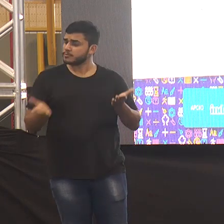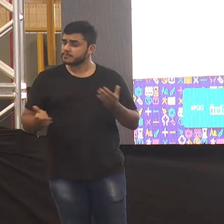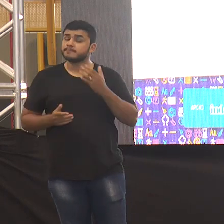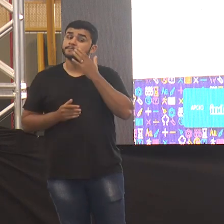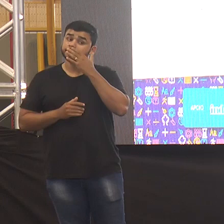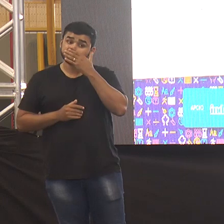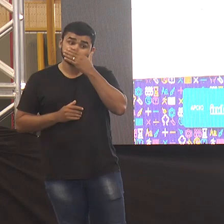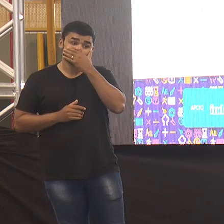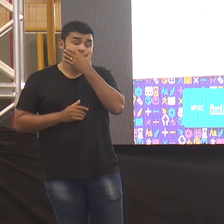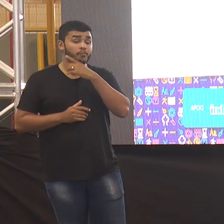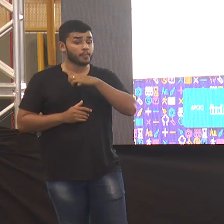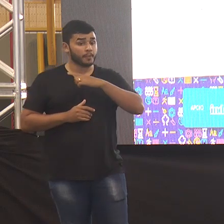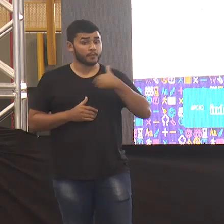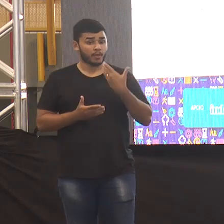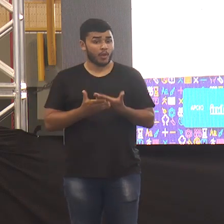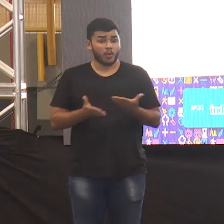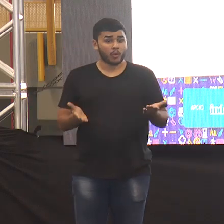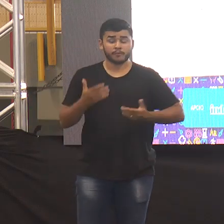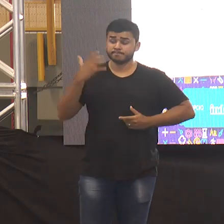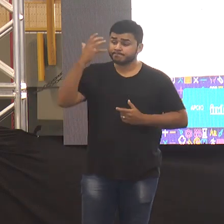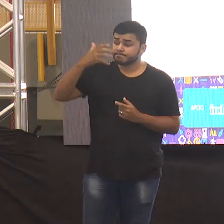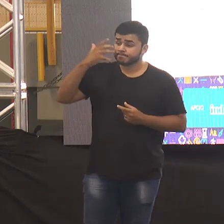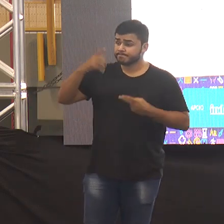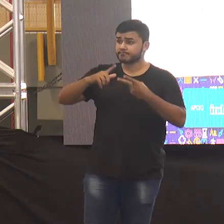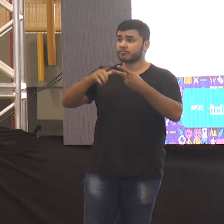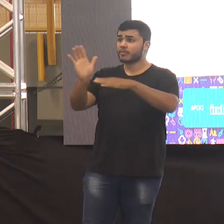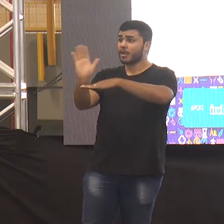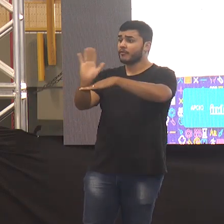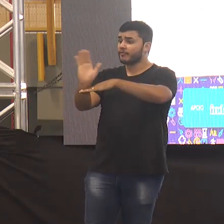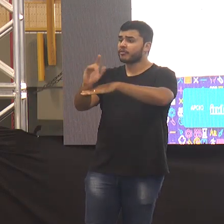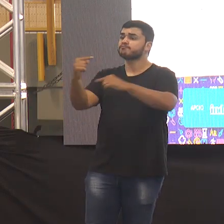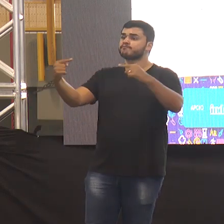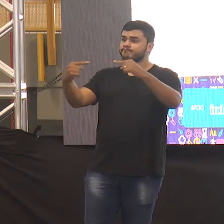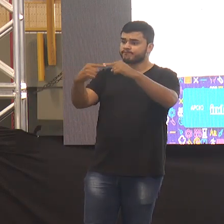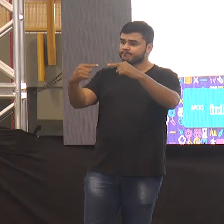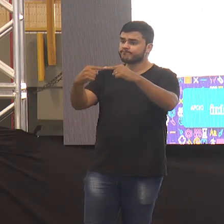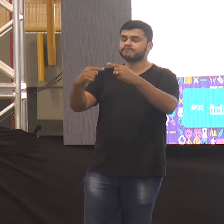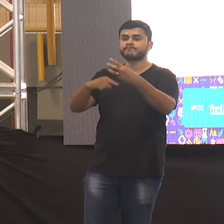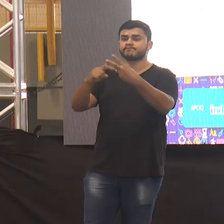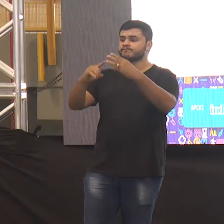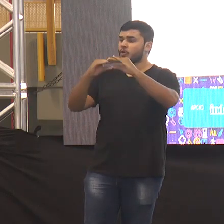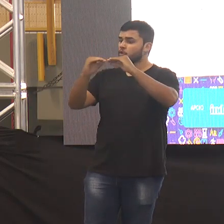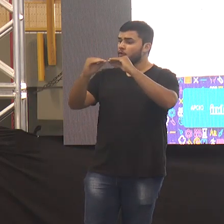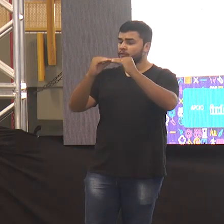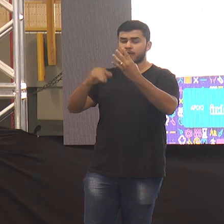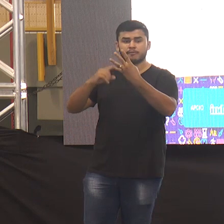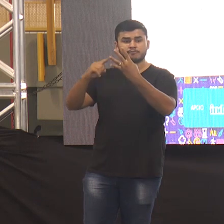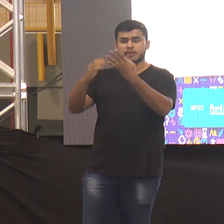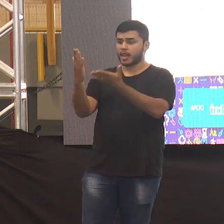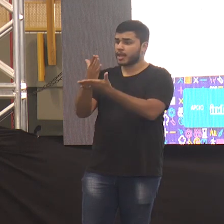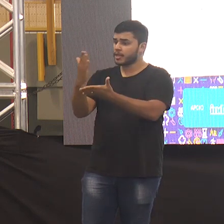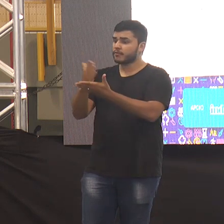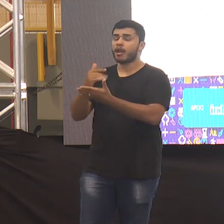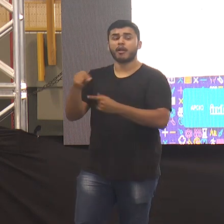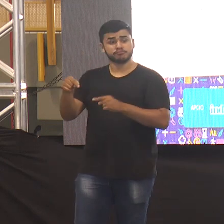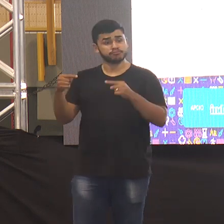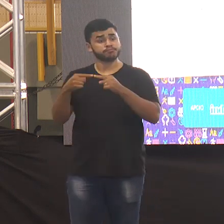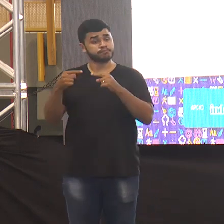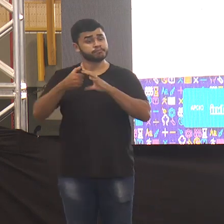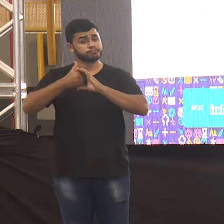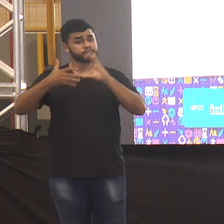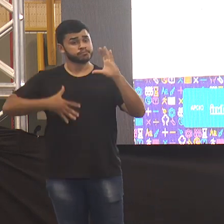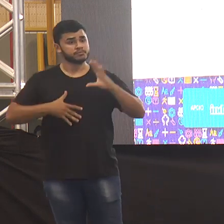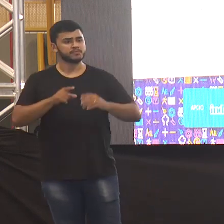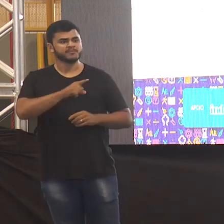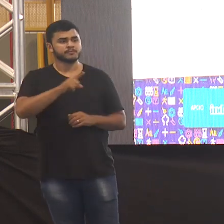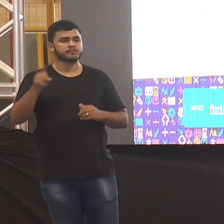em muitas músicas, em muitos filmes, em muitas novelas, em muitos livros. Eu não sei se tem algum